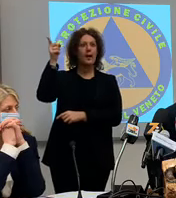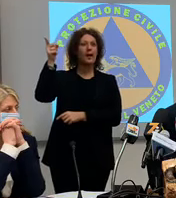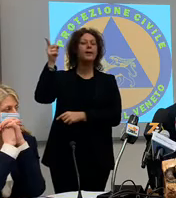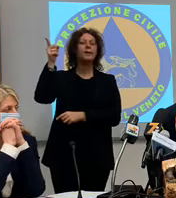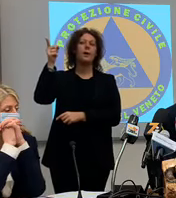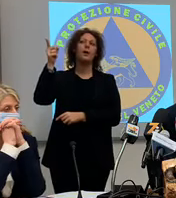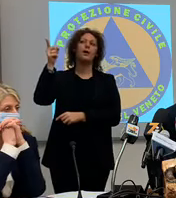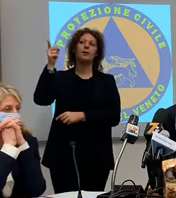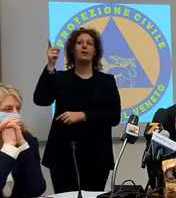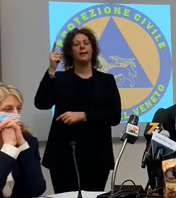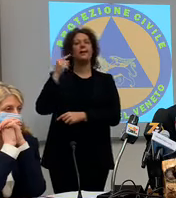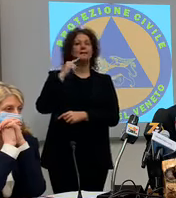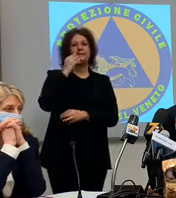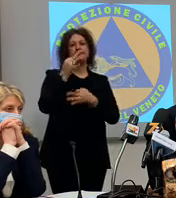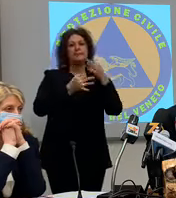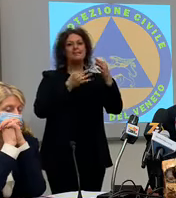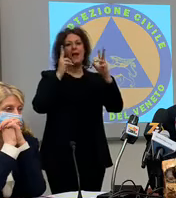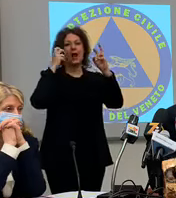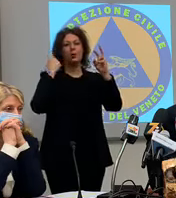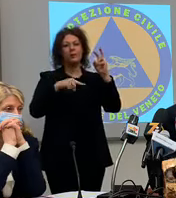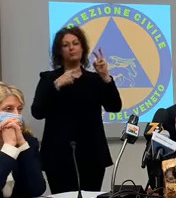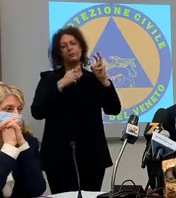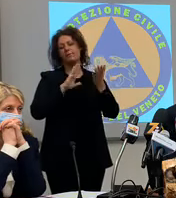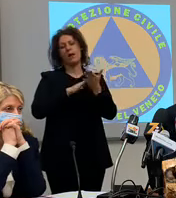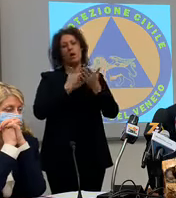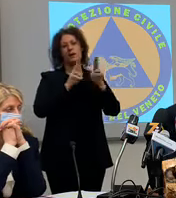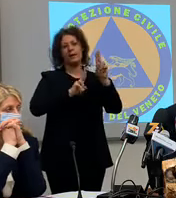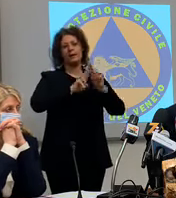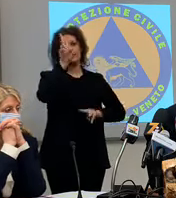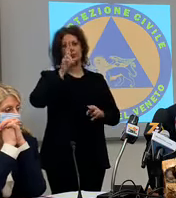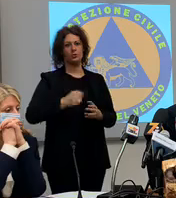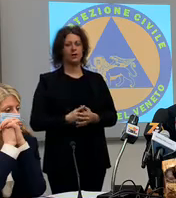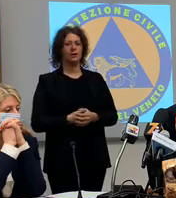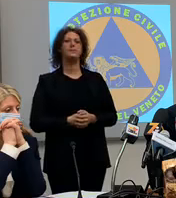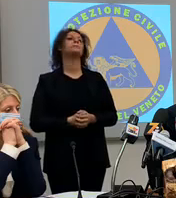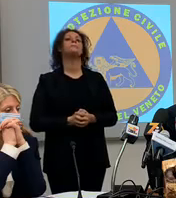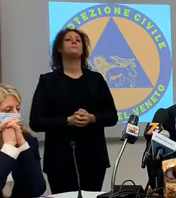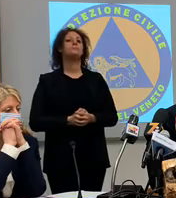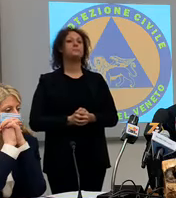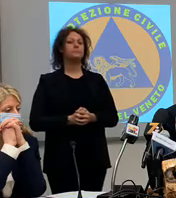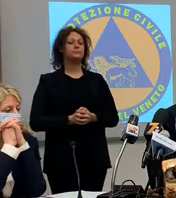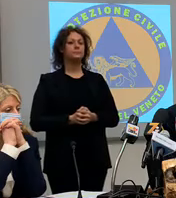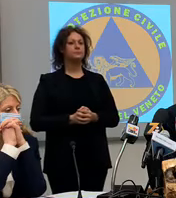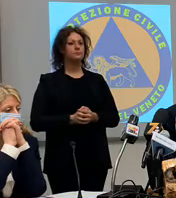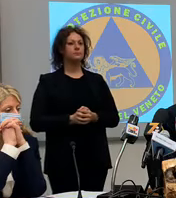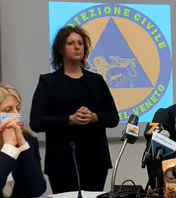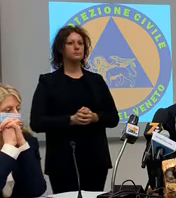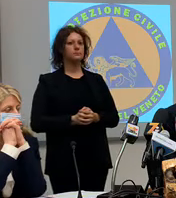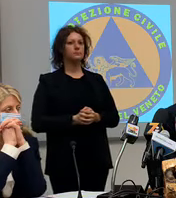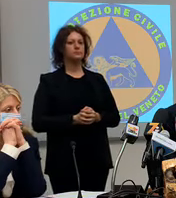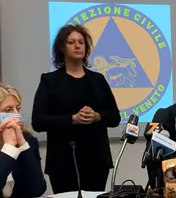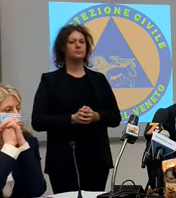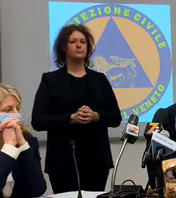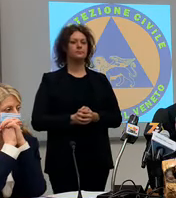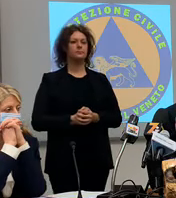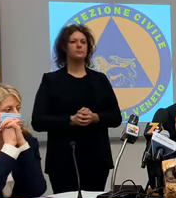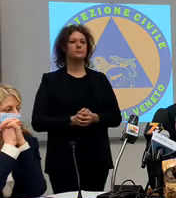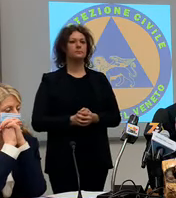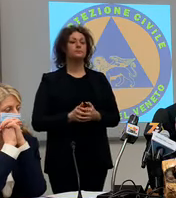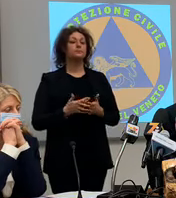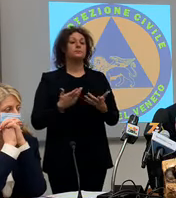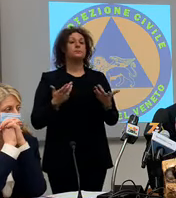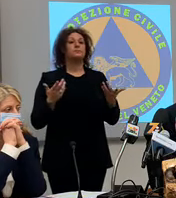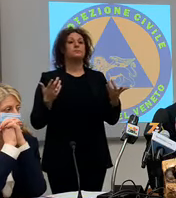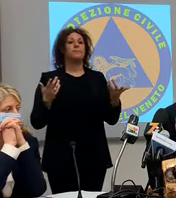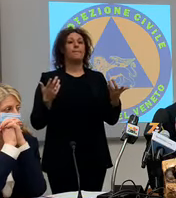del Fuoco Cioè però comunque L'opposizione io ho il massimo rispetto per l'opposizione però vorrei ricordare che ci sono i giorni